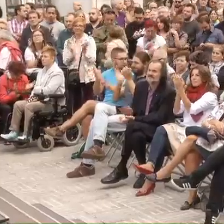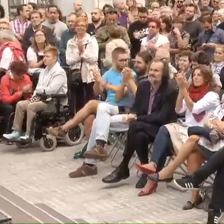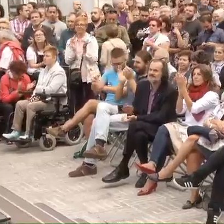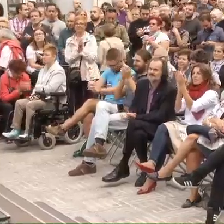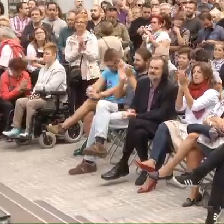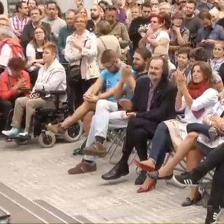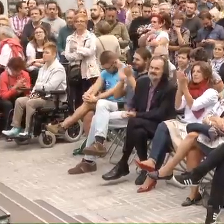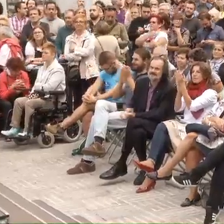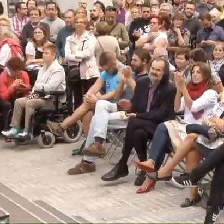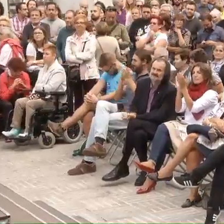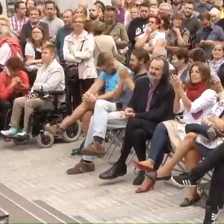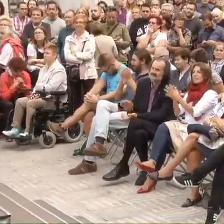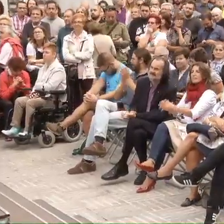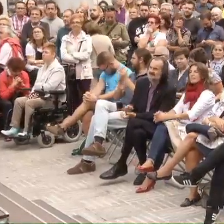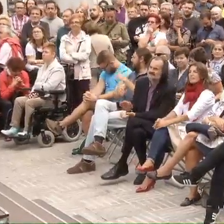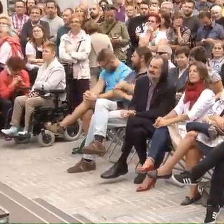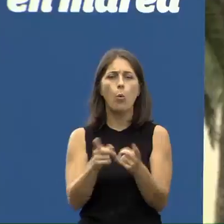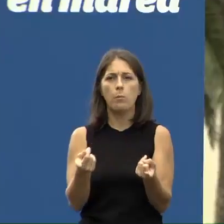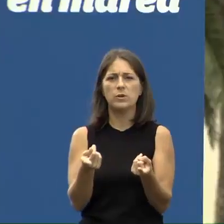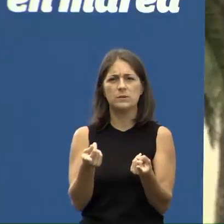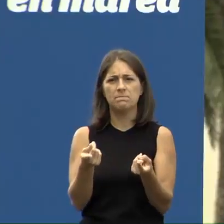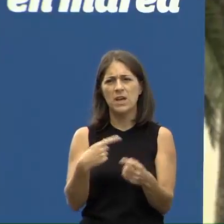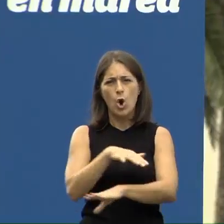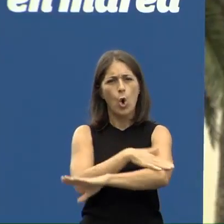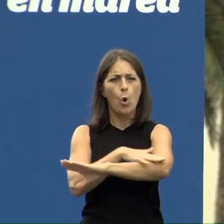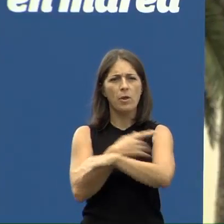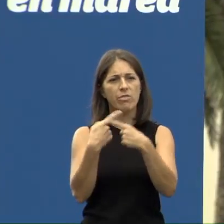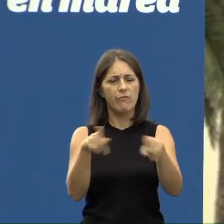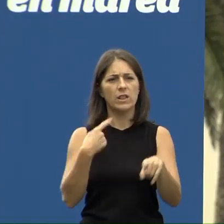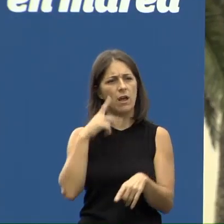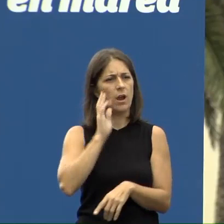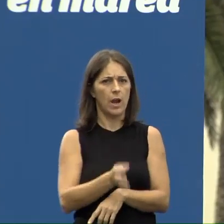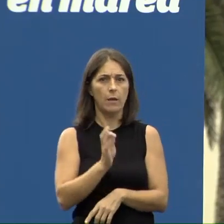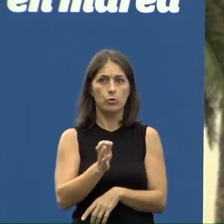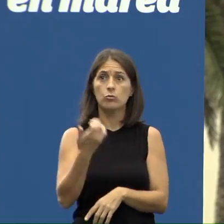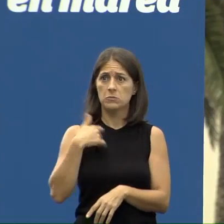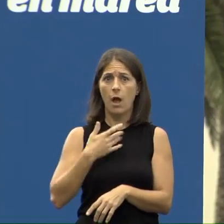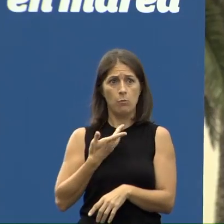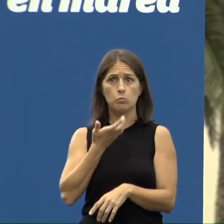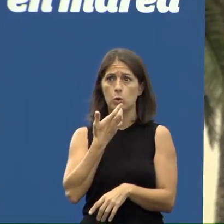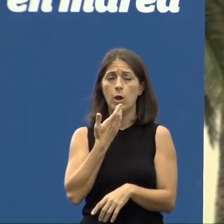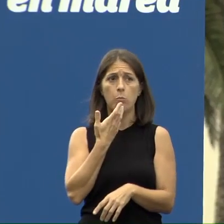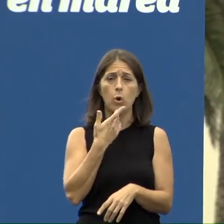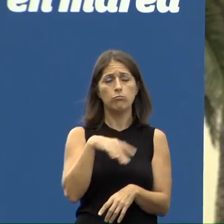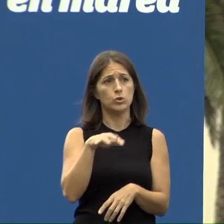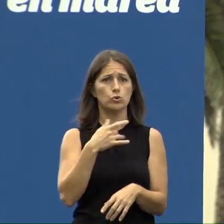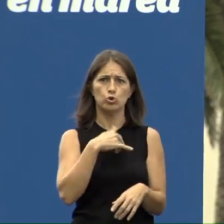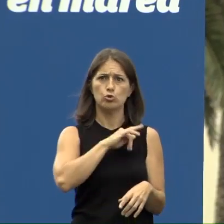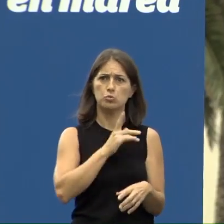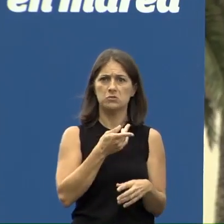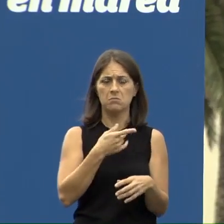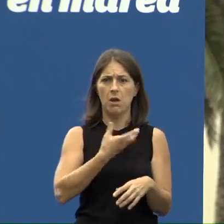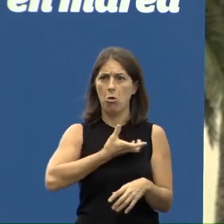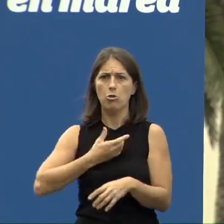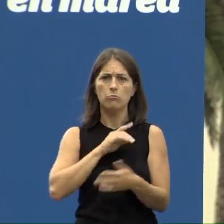Hoxe estamos aquí os que creemos na unidade e noutra forma de facer goberno, onde xa o facemos e demostramos que é posible. Plantarlle